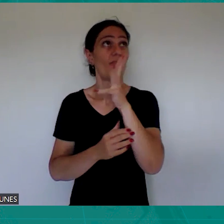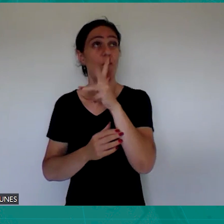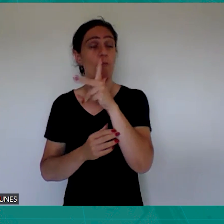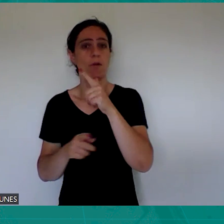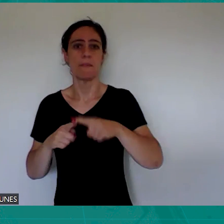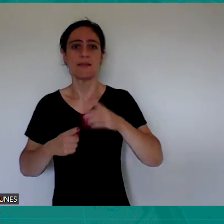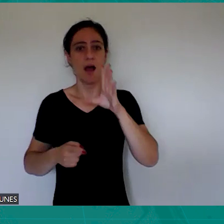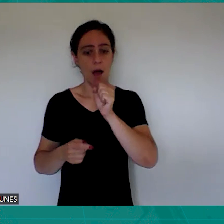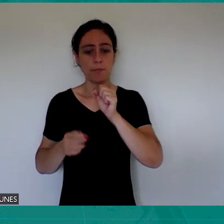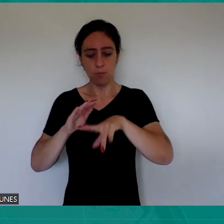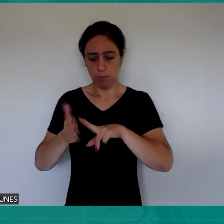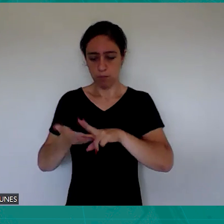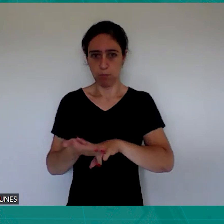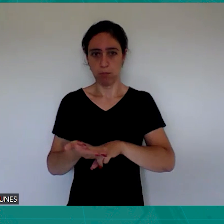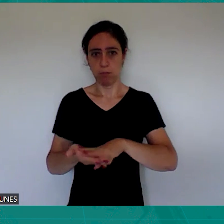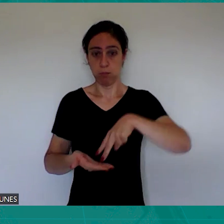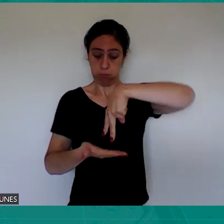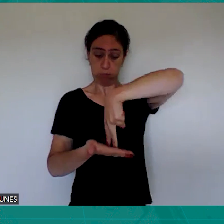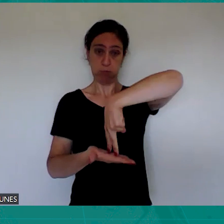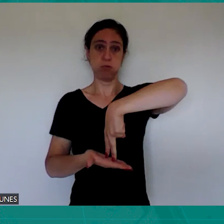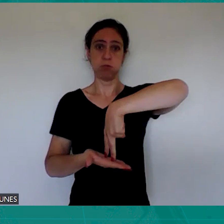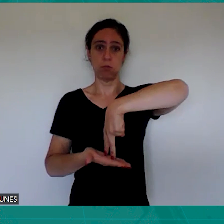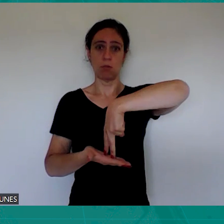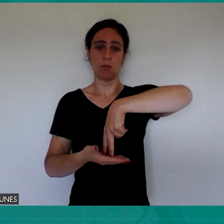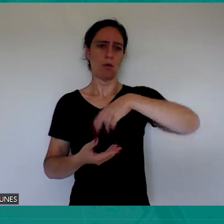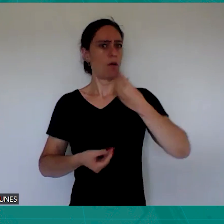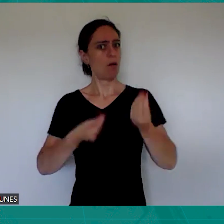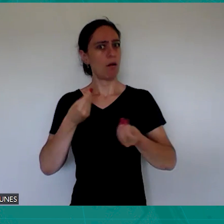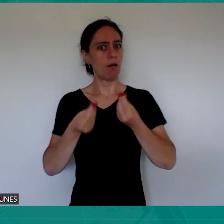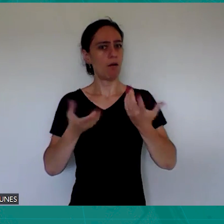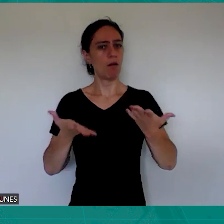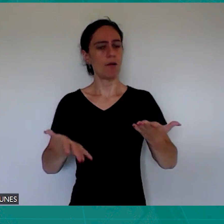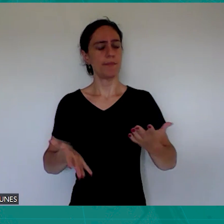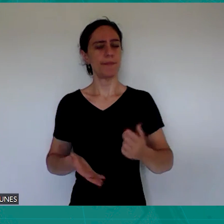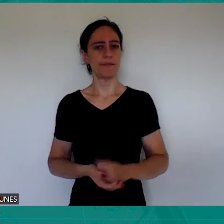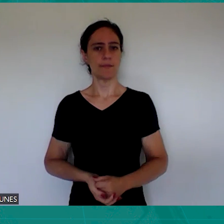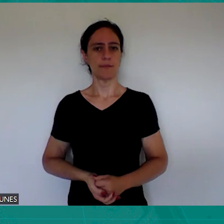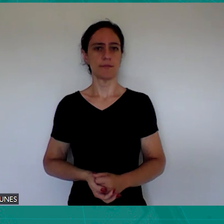imediatamente. Quem é capaz de fazer essa obra?